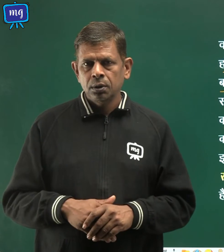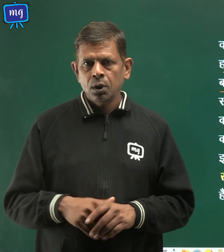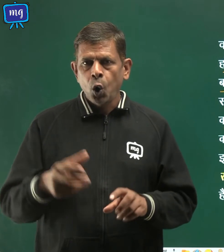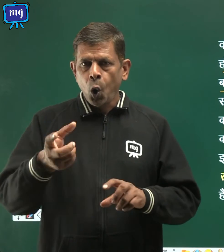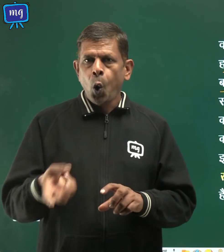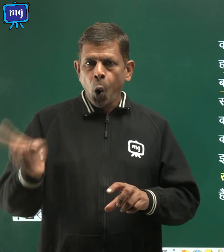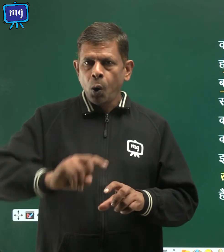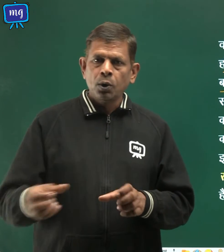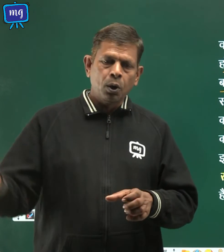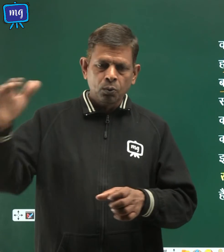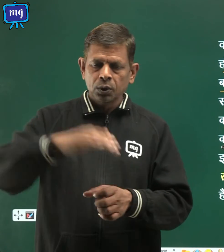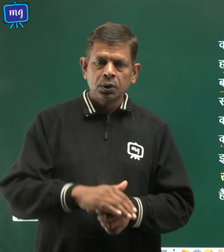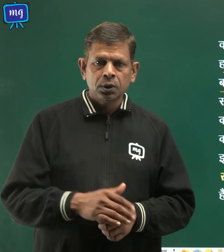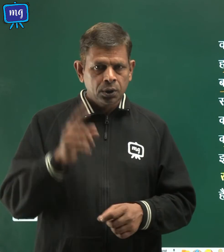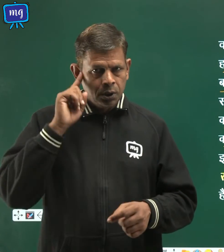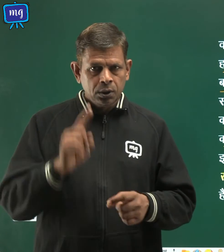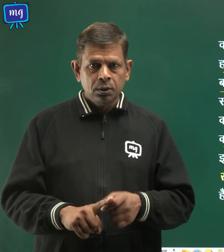पुनः पूर्ति करने के लिए